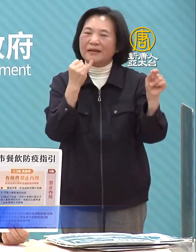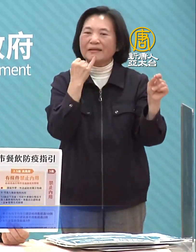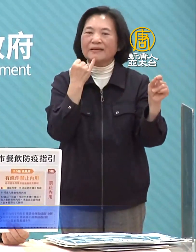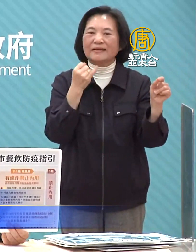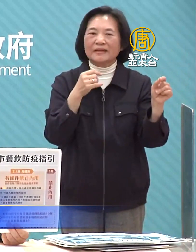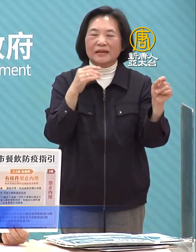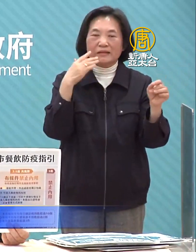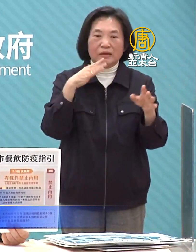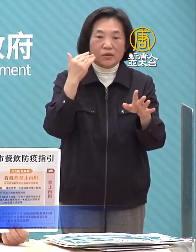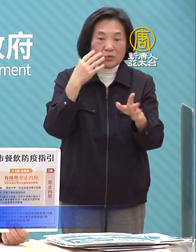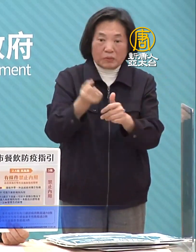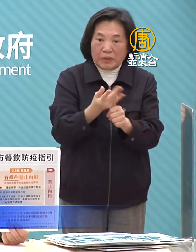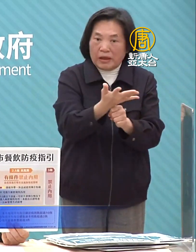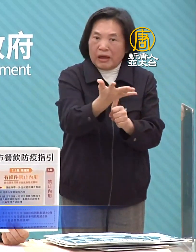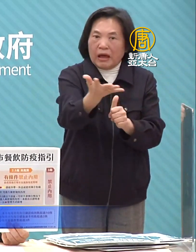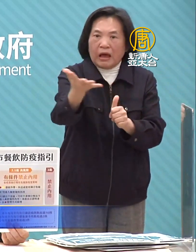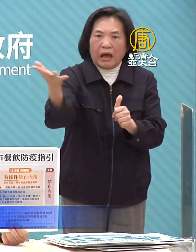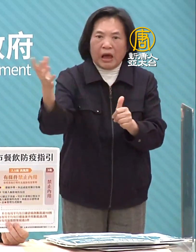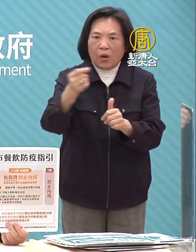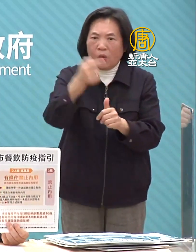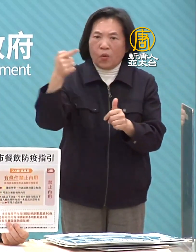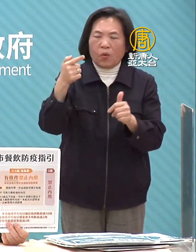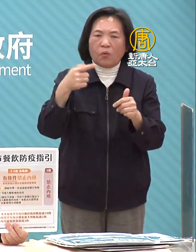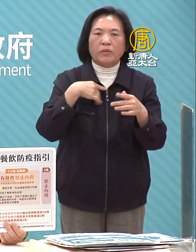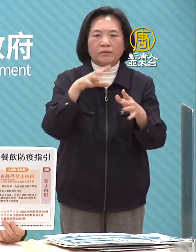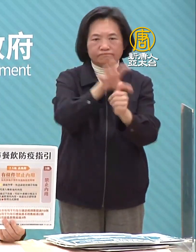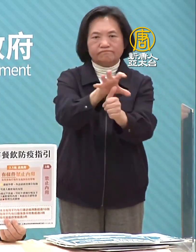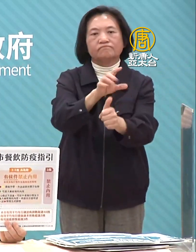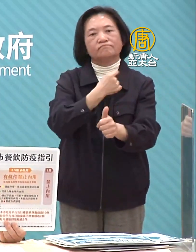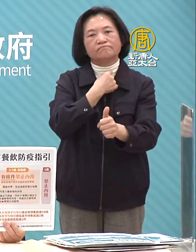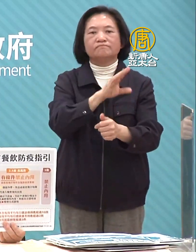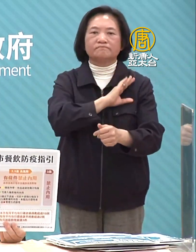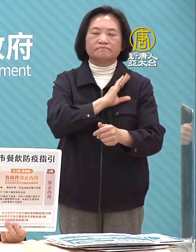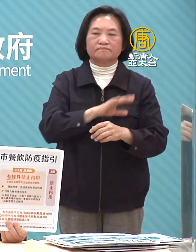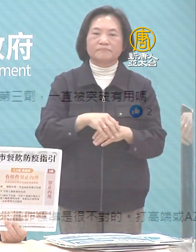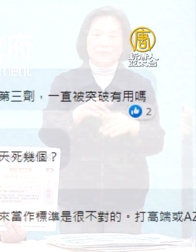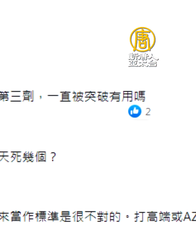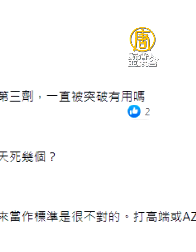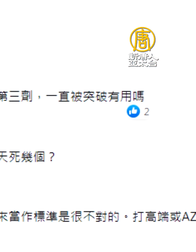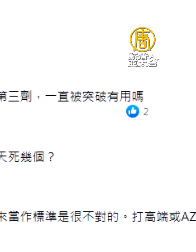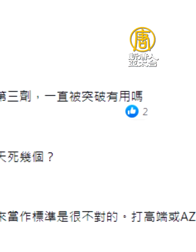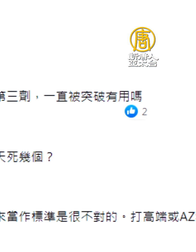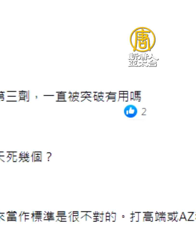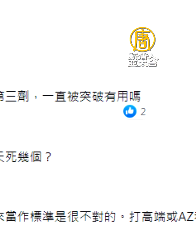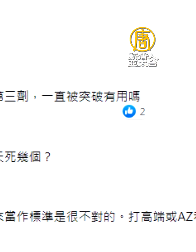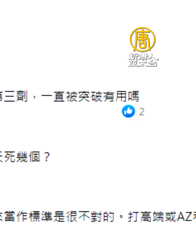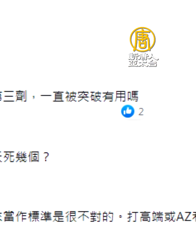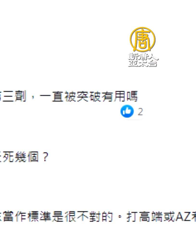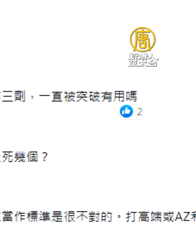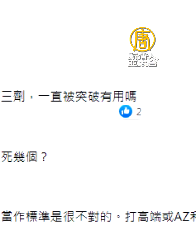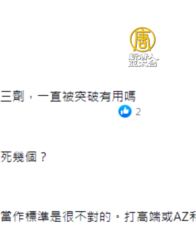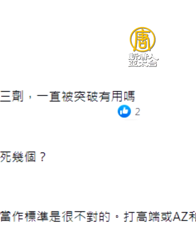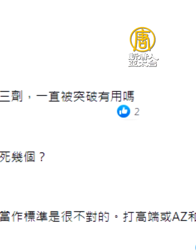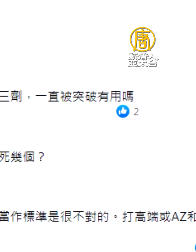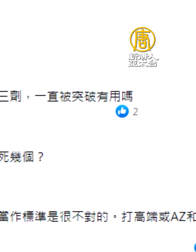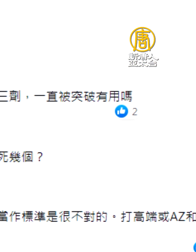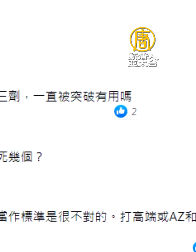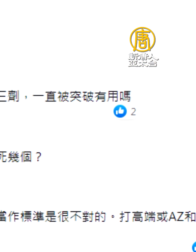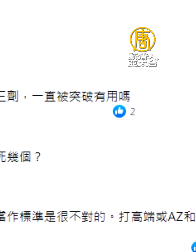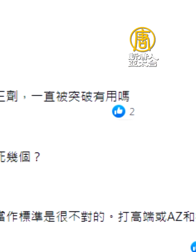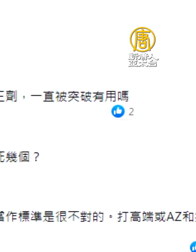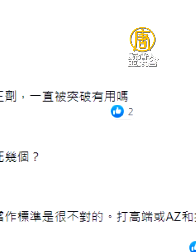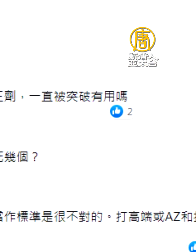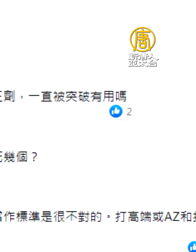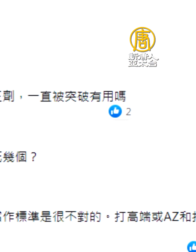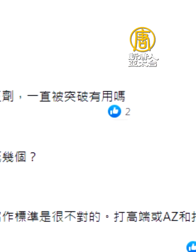果疫情还是要扩散，我们还是用强制的手段。 不排除未来强制执行，网友傻眼留言，打疫苗并非无敌，拿来